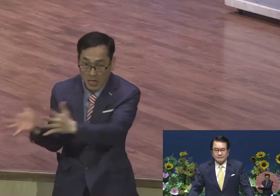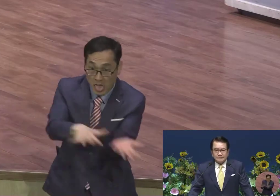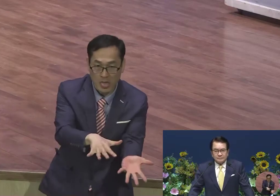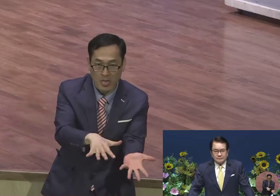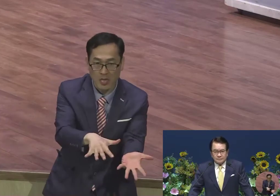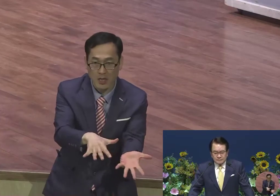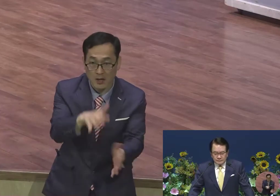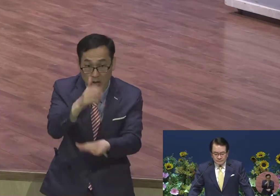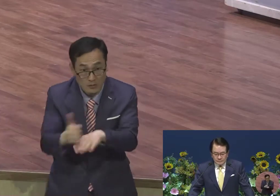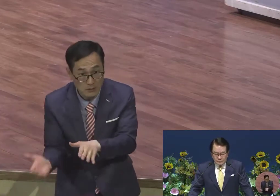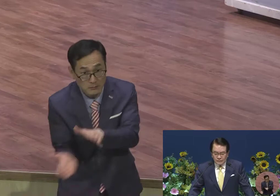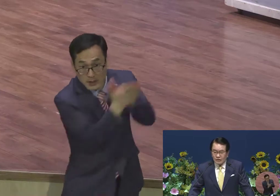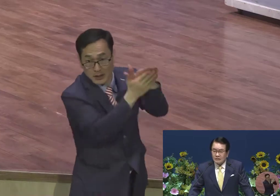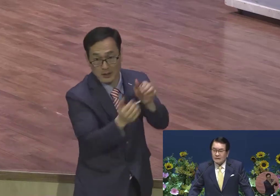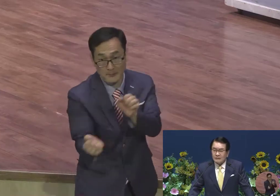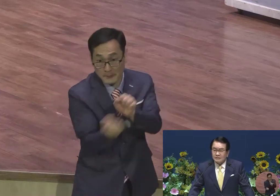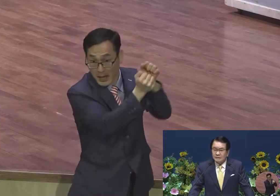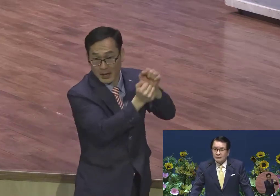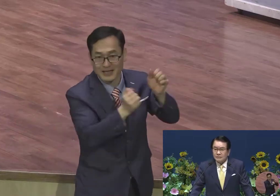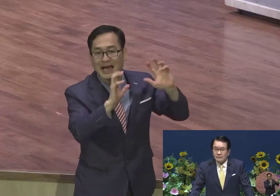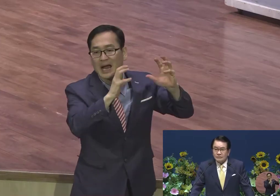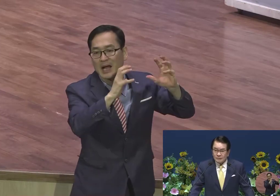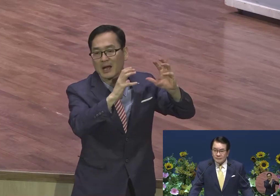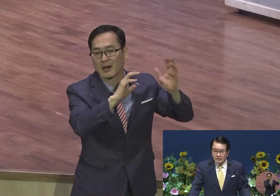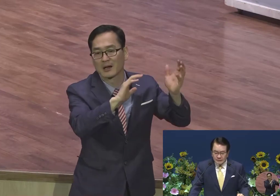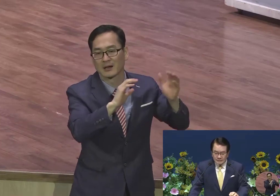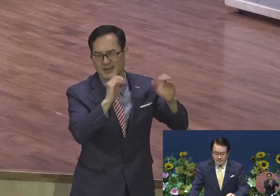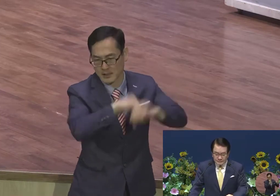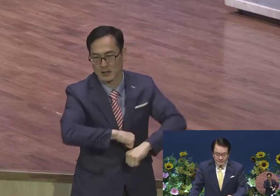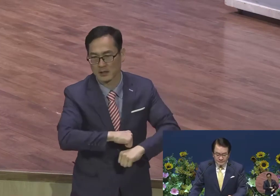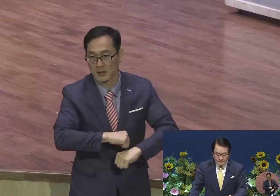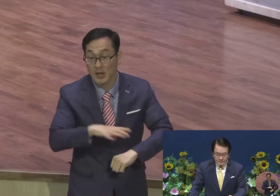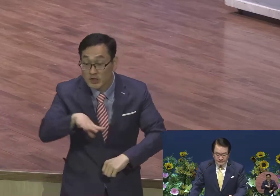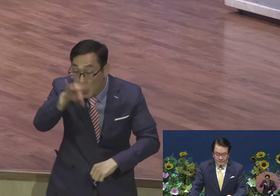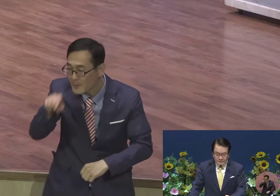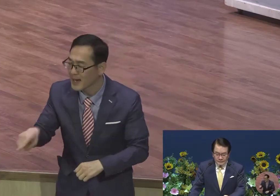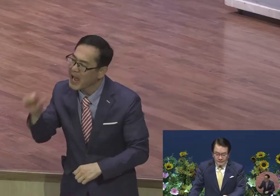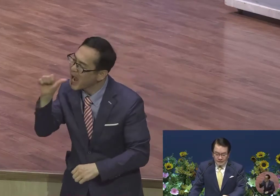났어요 누가 지켰어요 점쟁이